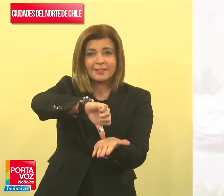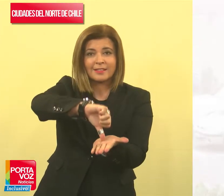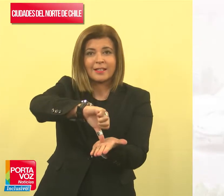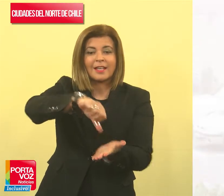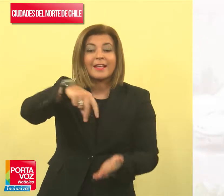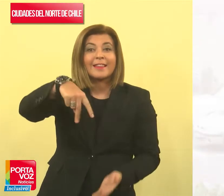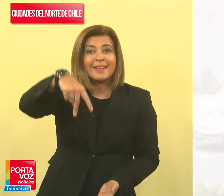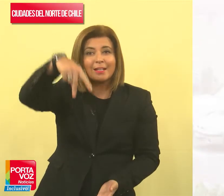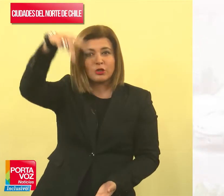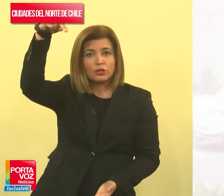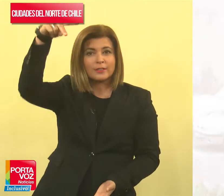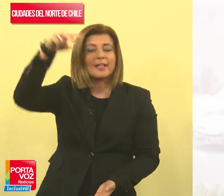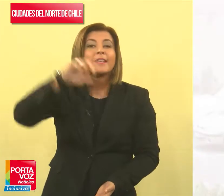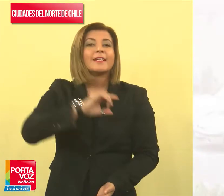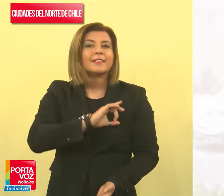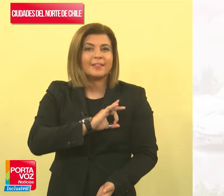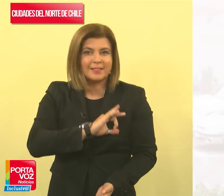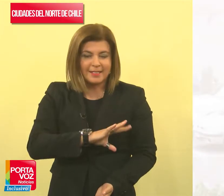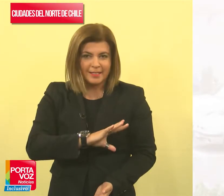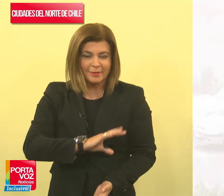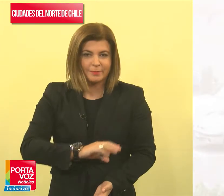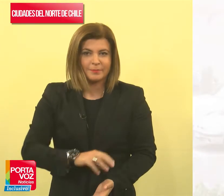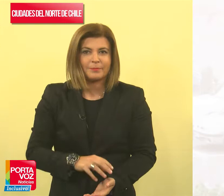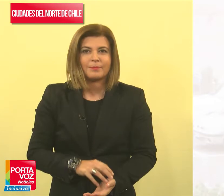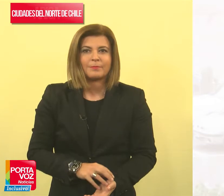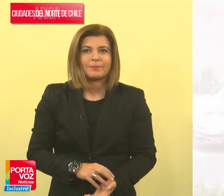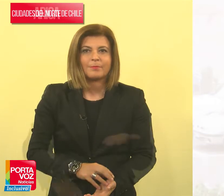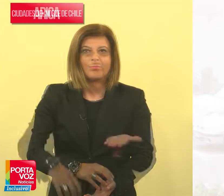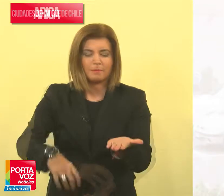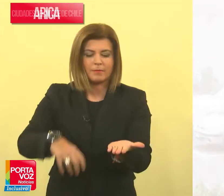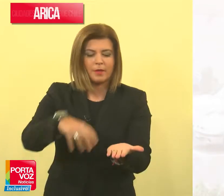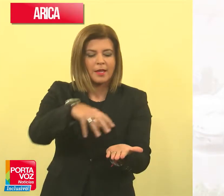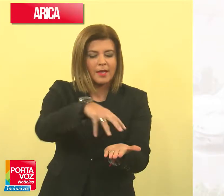Ciudades del norte de Chile.